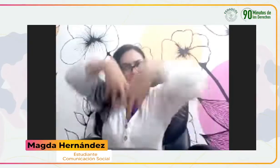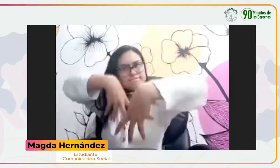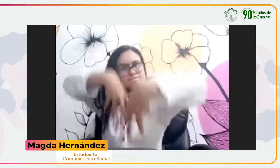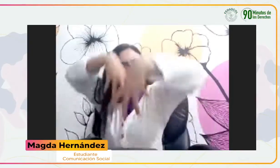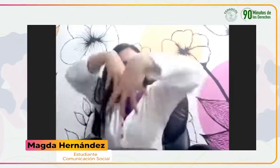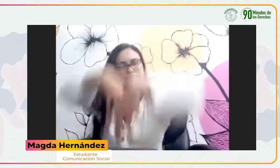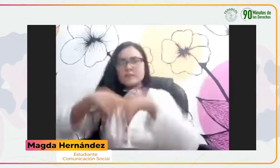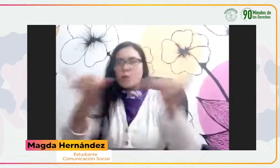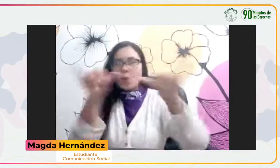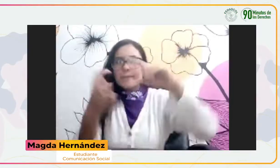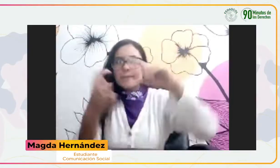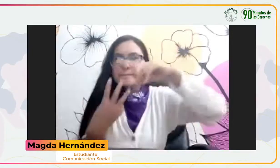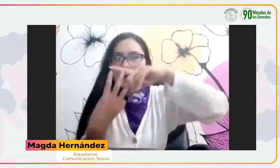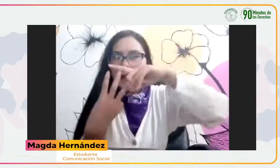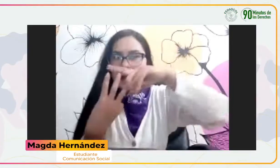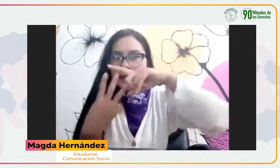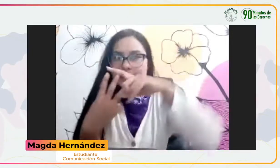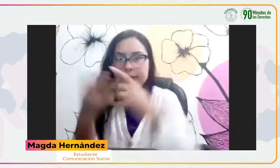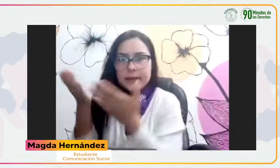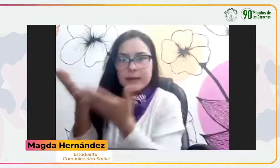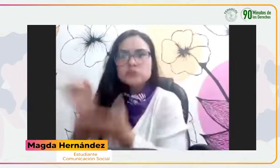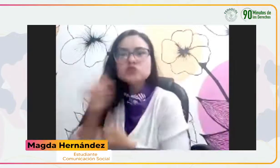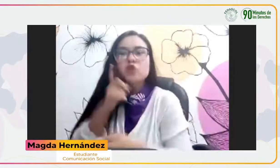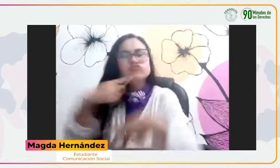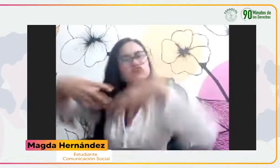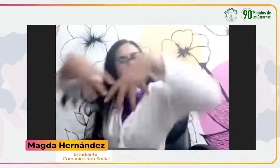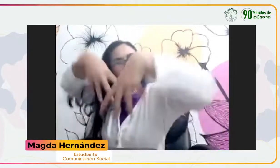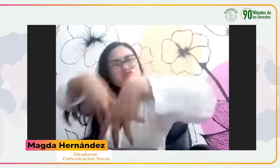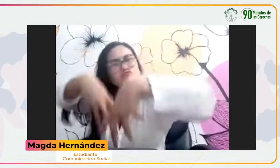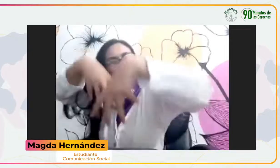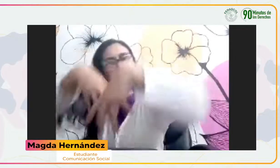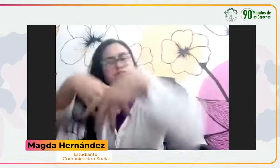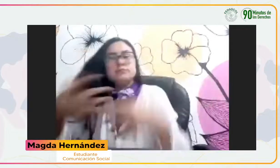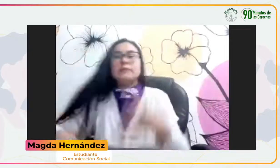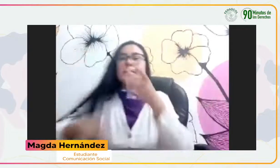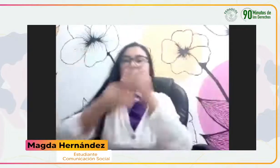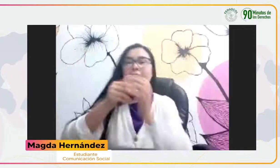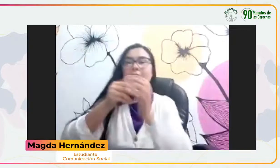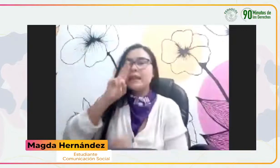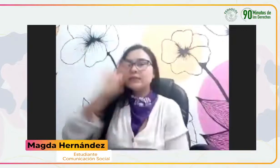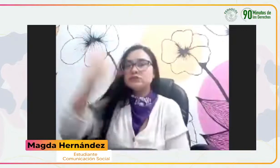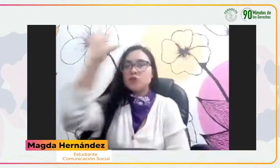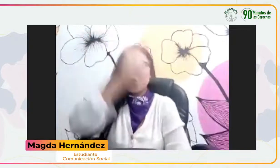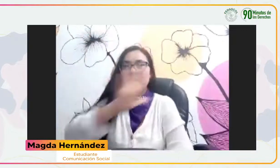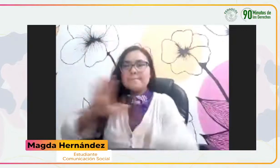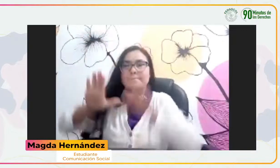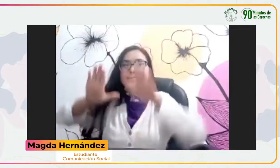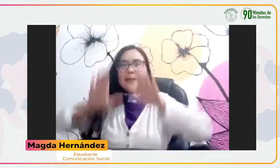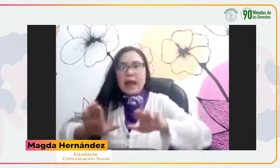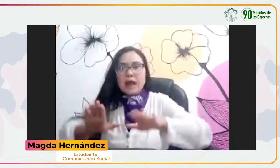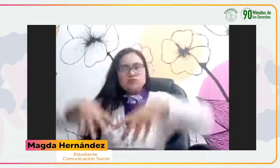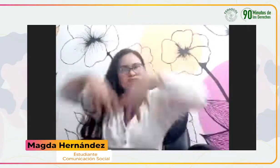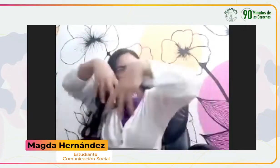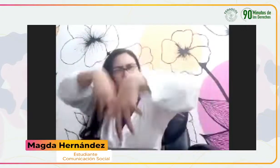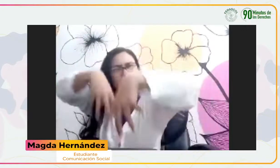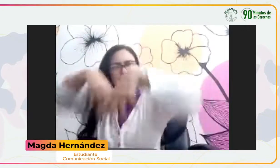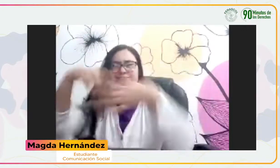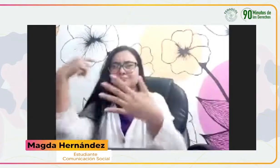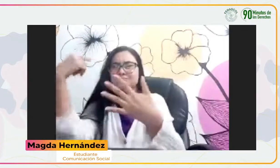y realmente hacer una marcha en paz, igual como la que vamos a hacer por el pase, por la licencia de